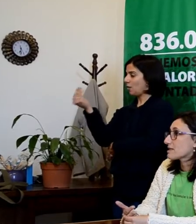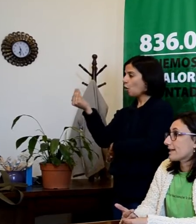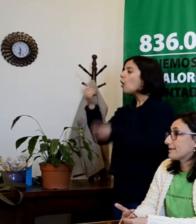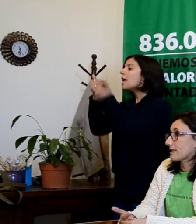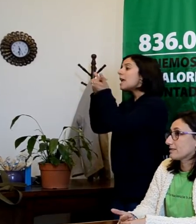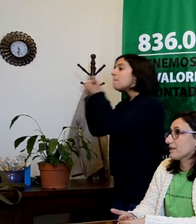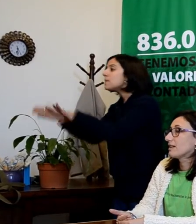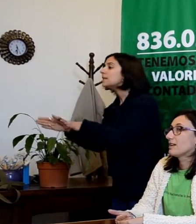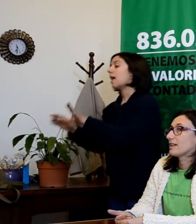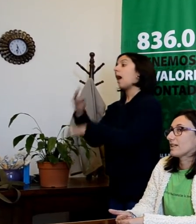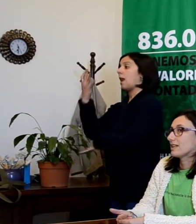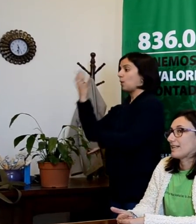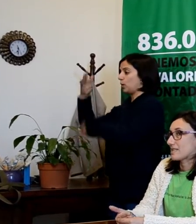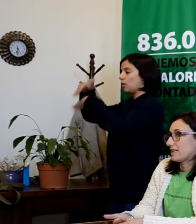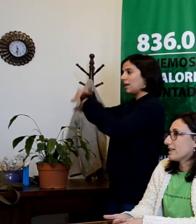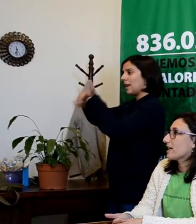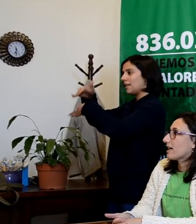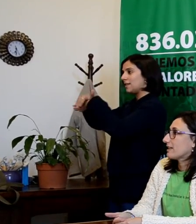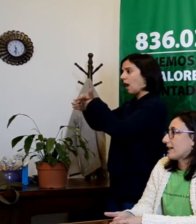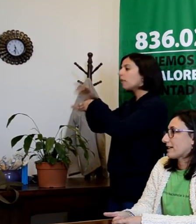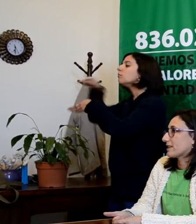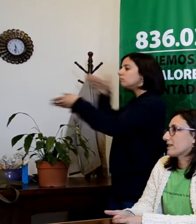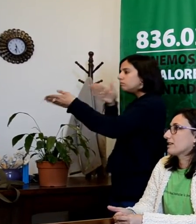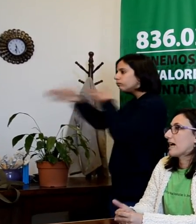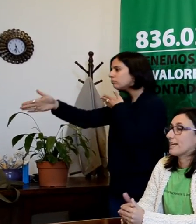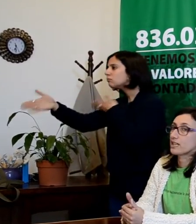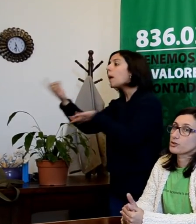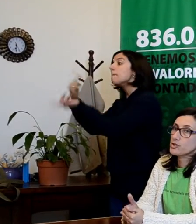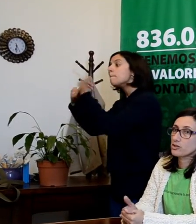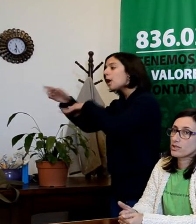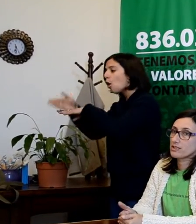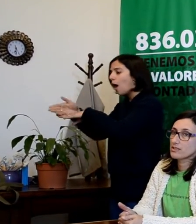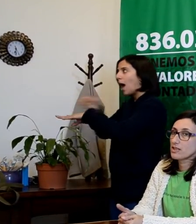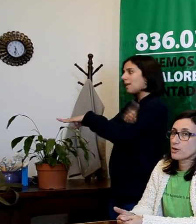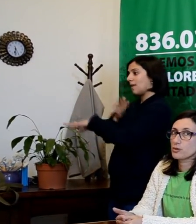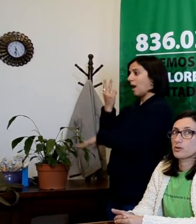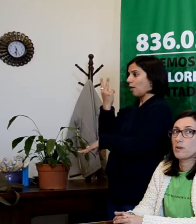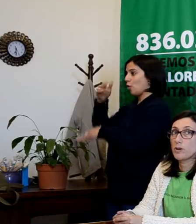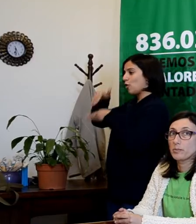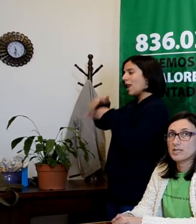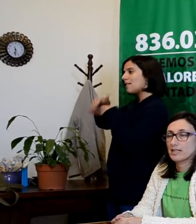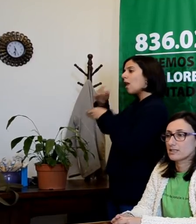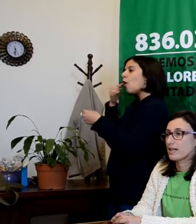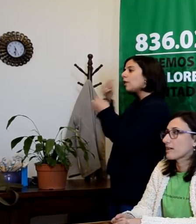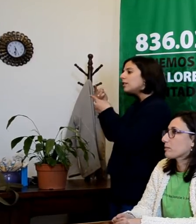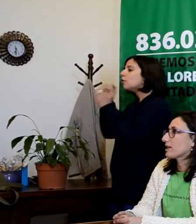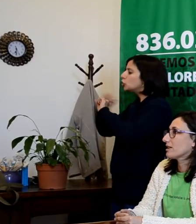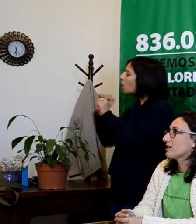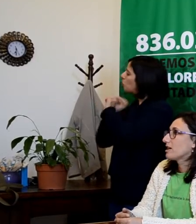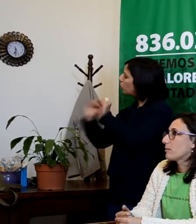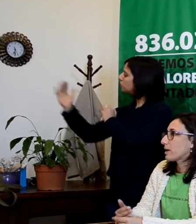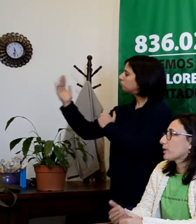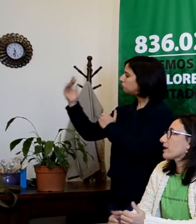las 16:30 la salida de la carrera. A las 14 horas nosotros vamos a empezar a entregar las